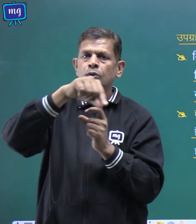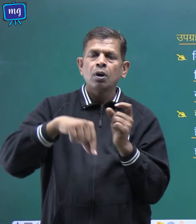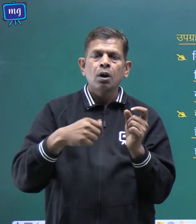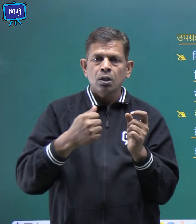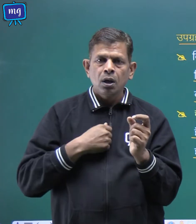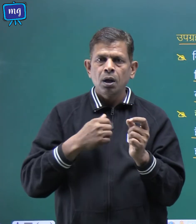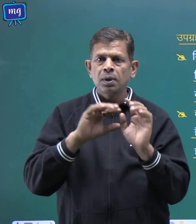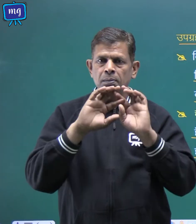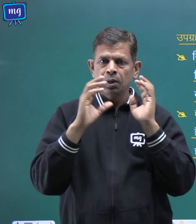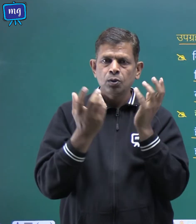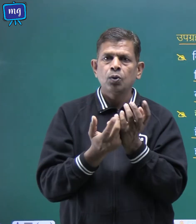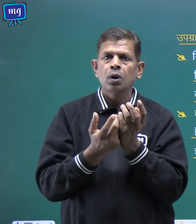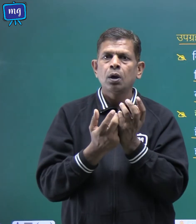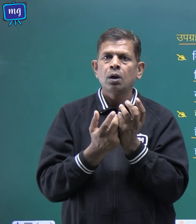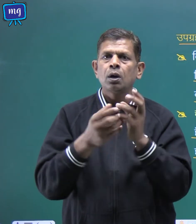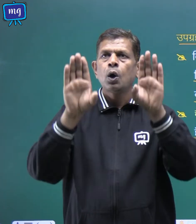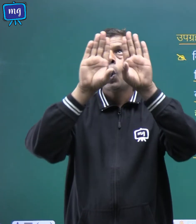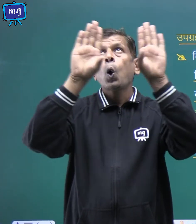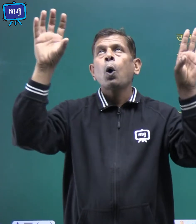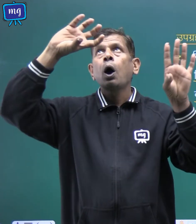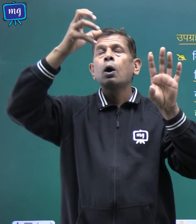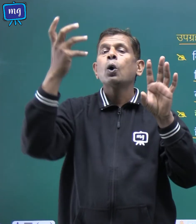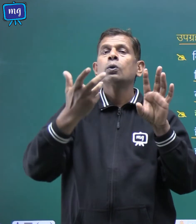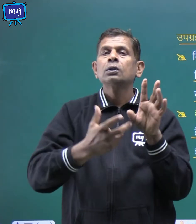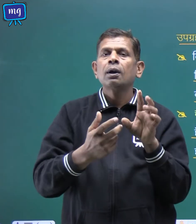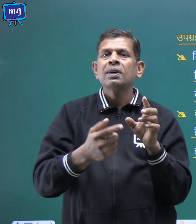उपग्रह कौन सा है बच्चों? चंद्रमा।